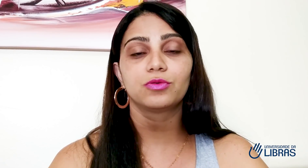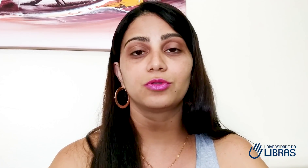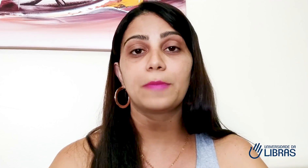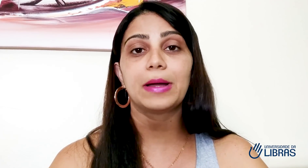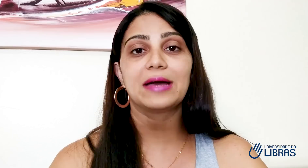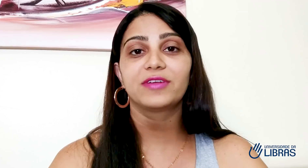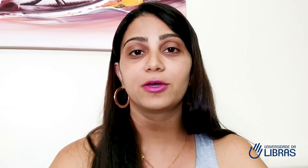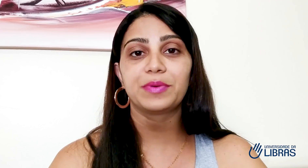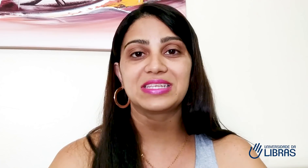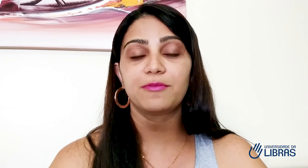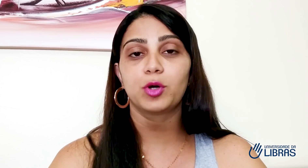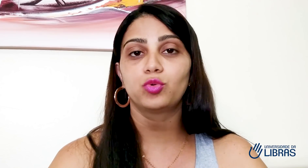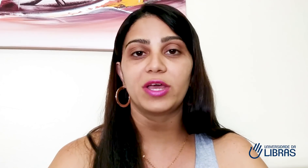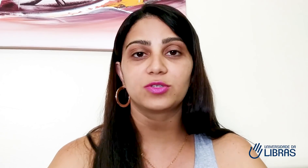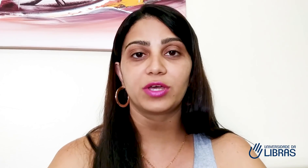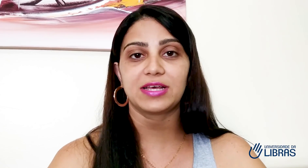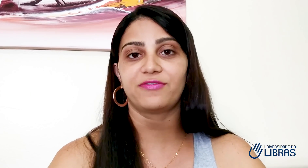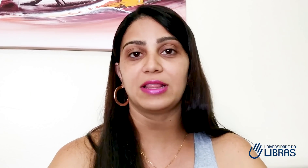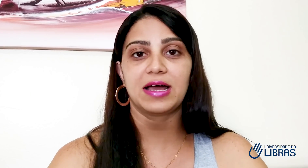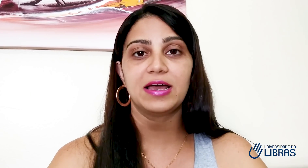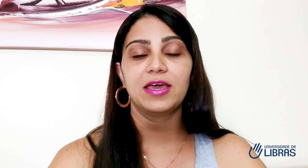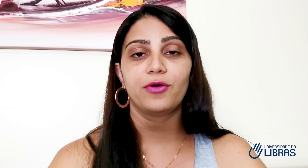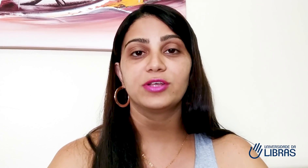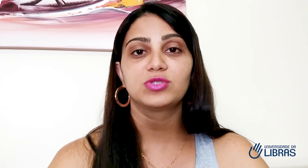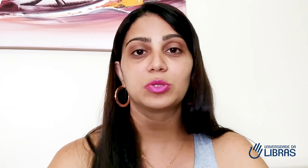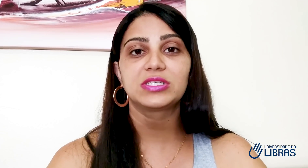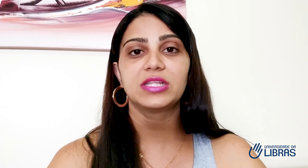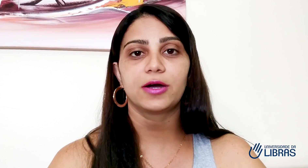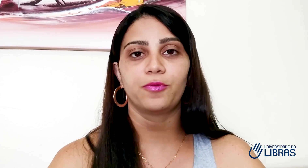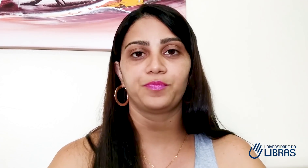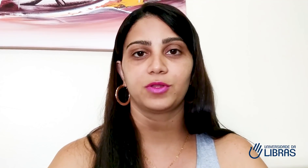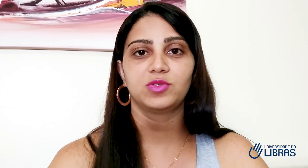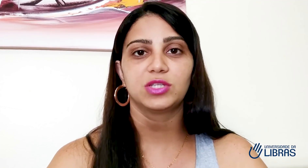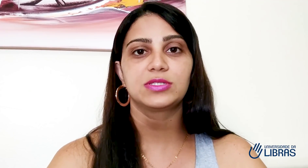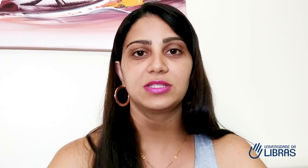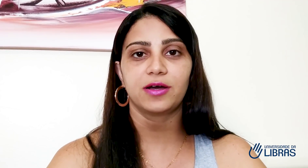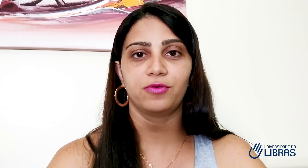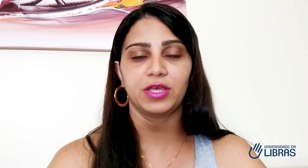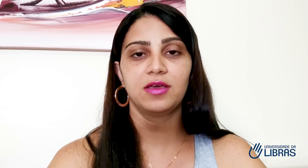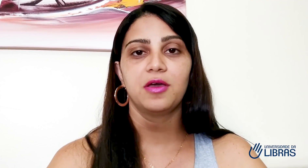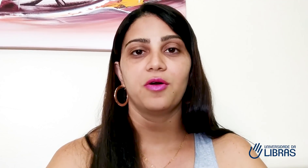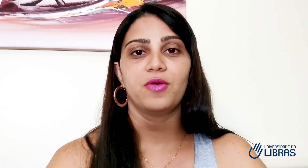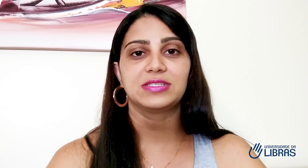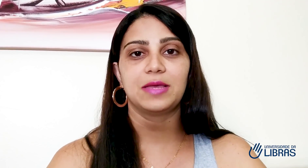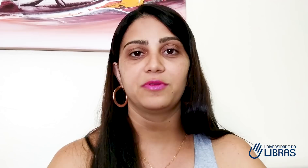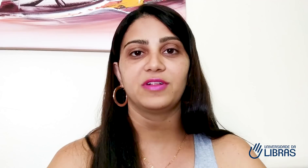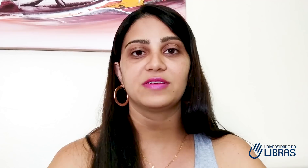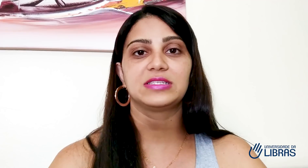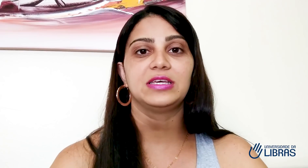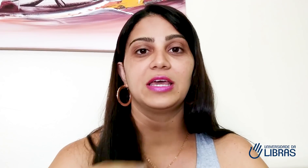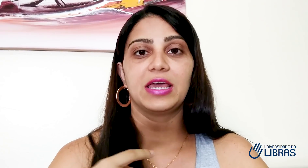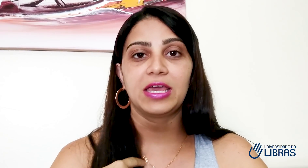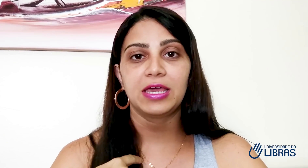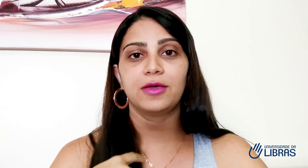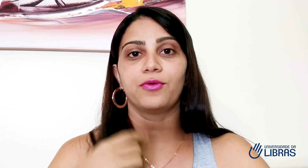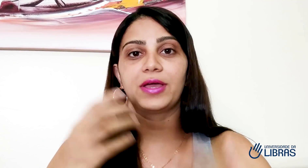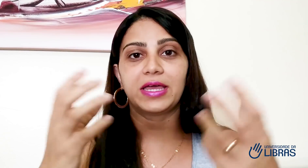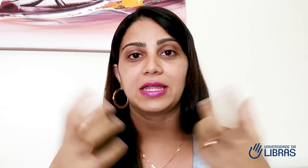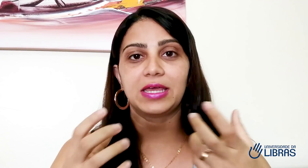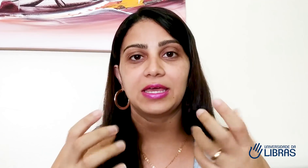toda palavra que eu pensava em português que eu queria falar, eu ia usando sinal, né? Um exemplo, eu falava assim, eu,